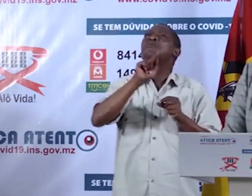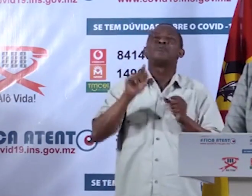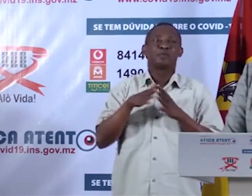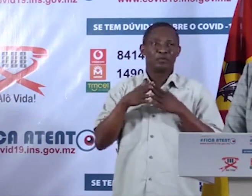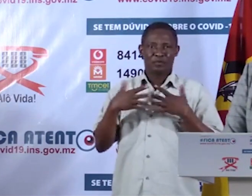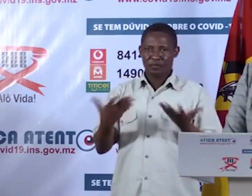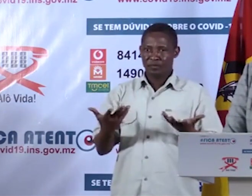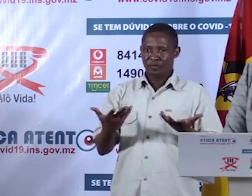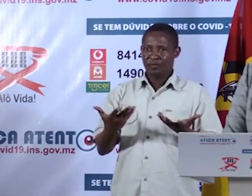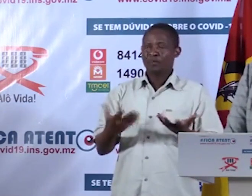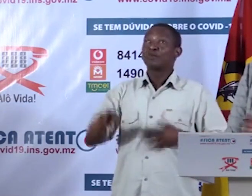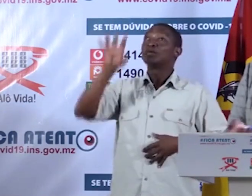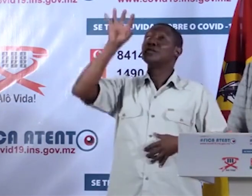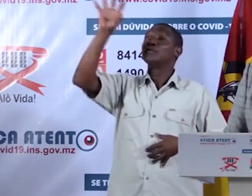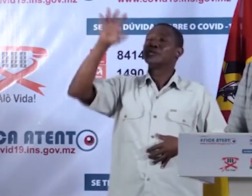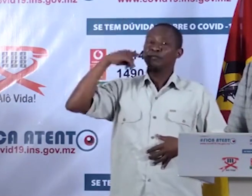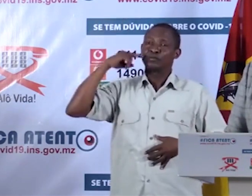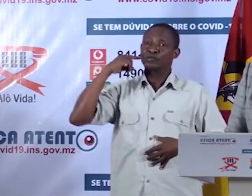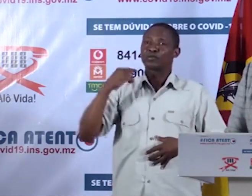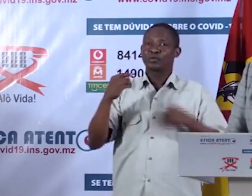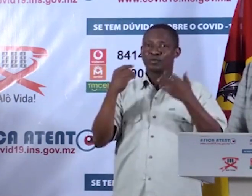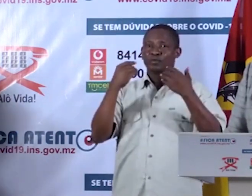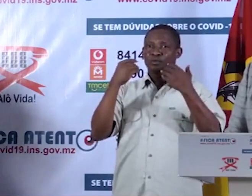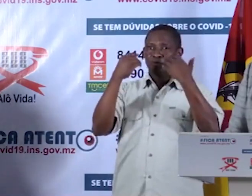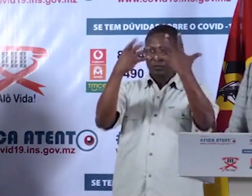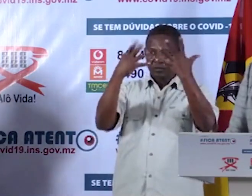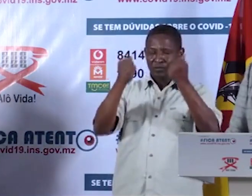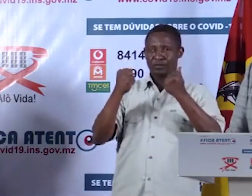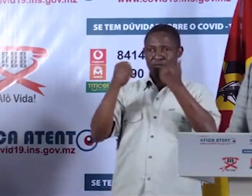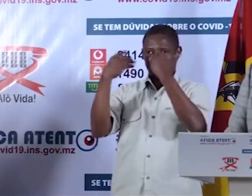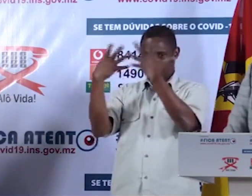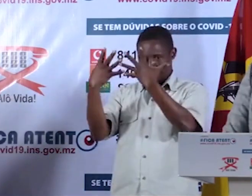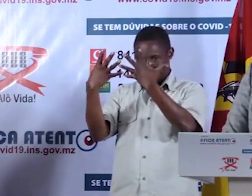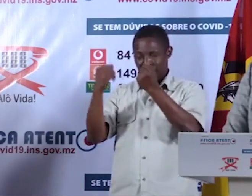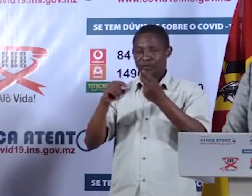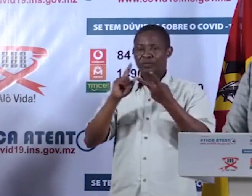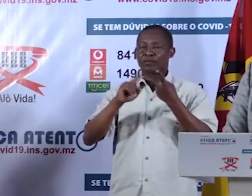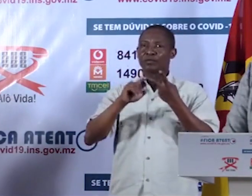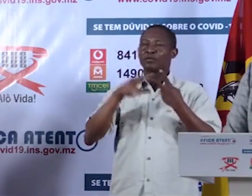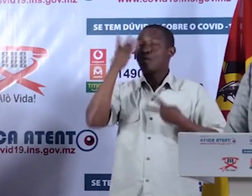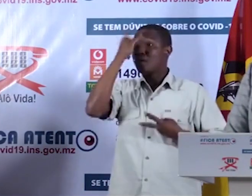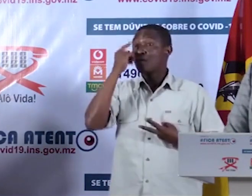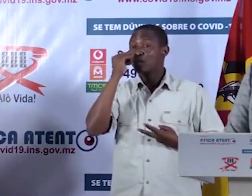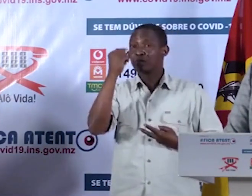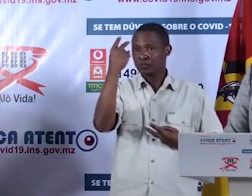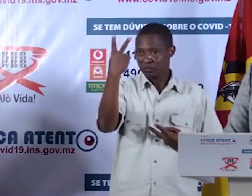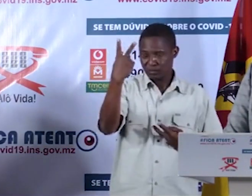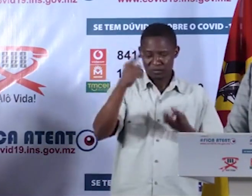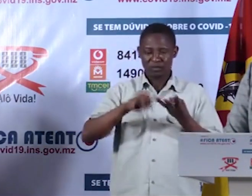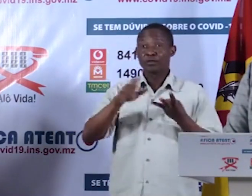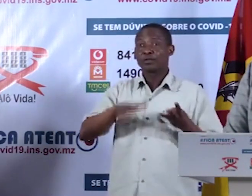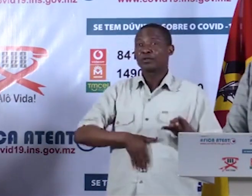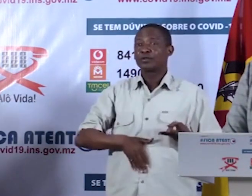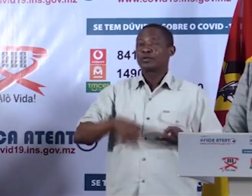são amostras da província de Cabo Delgado, 2 amostras são da província de Nampula, 1 da província de